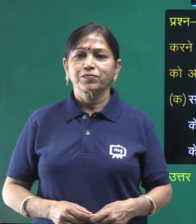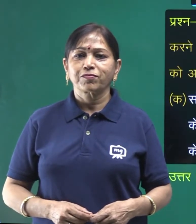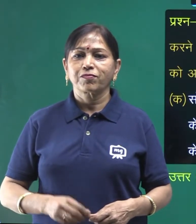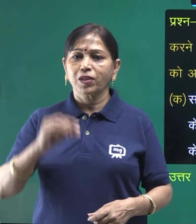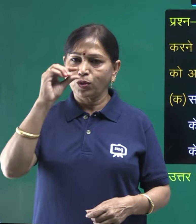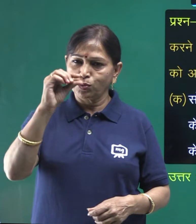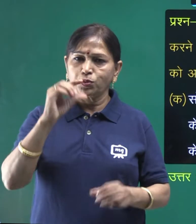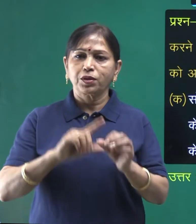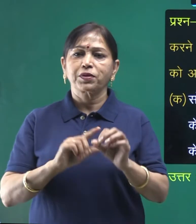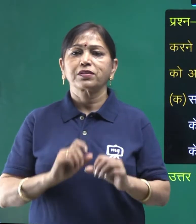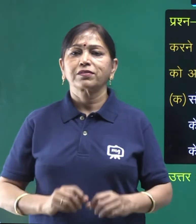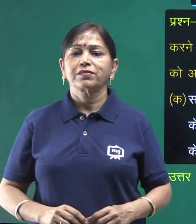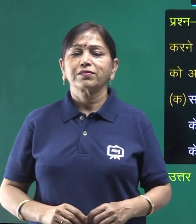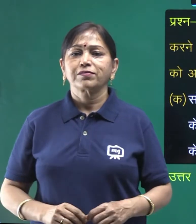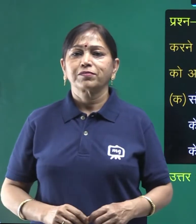अतिलघुरात्मक प्रश्न